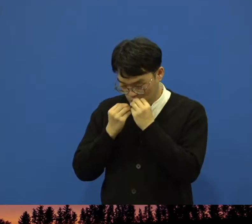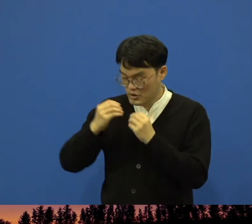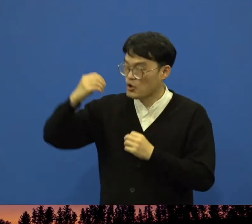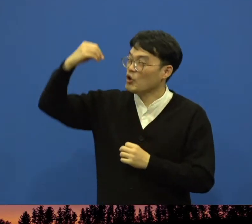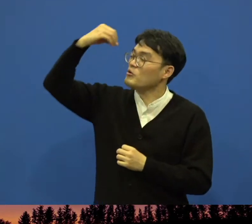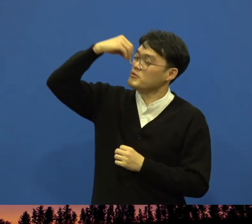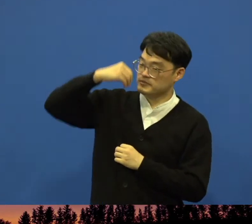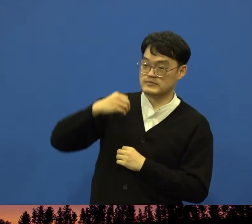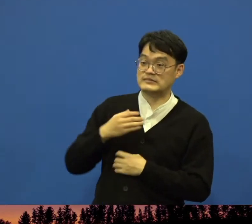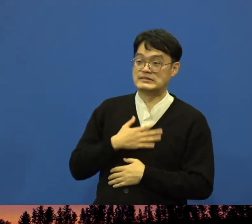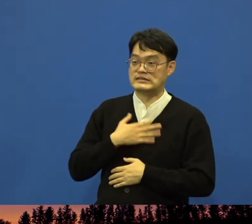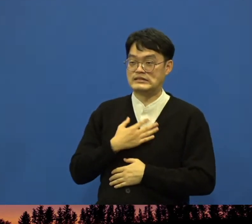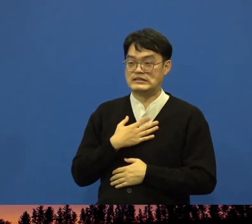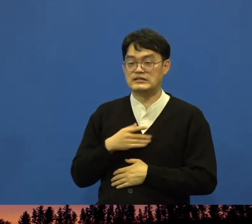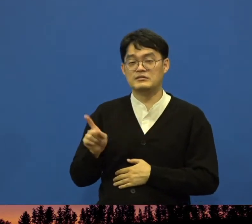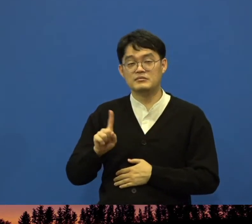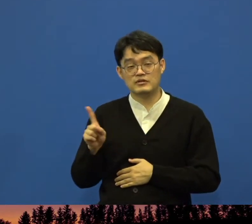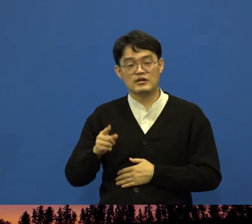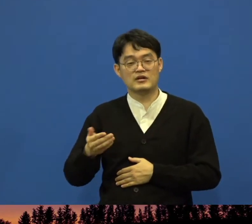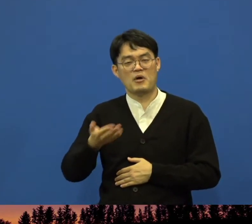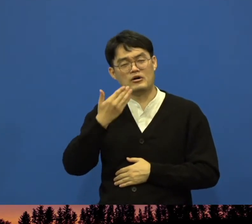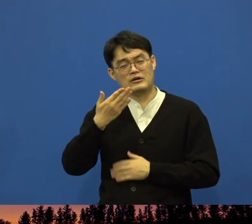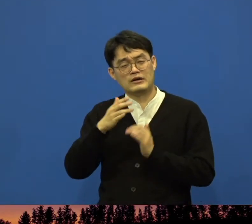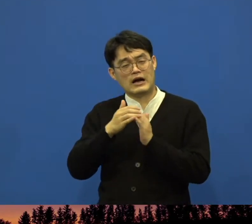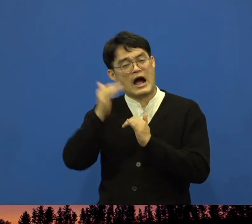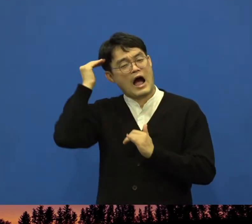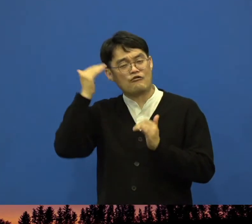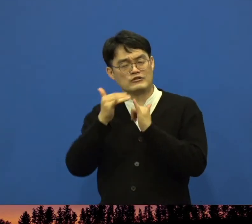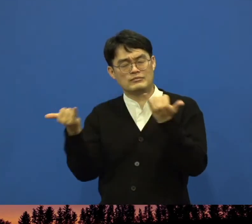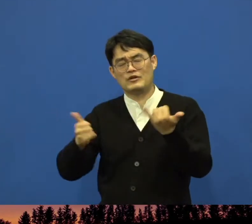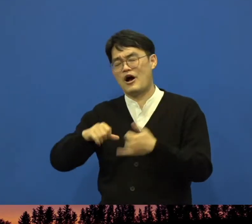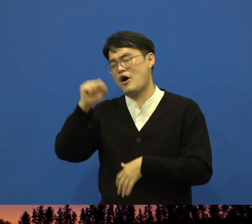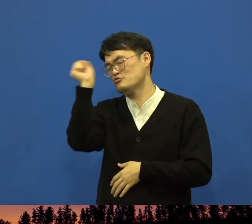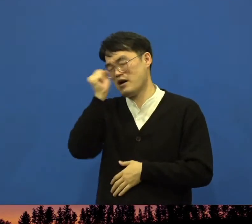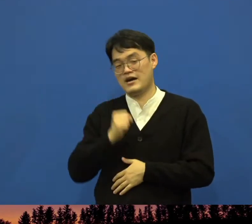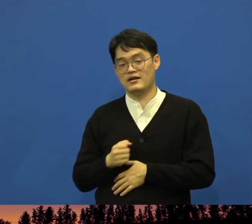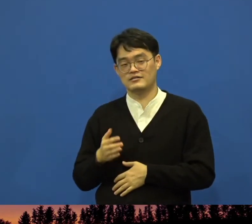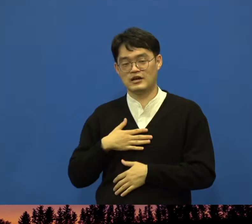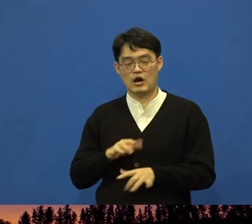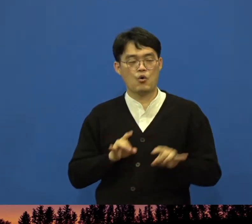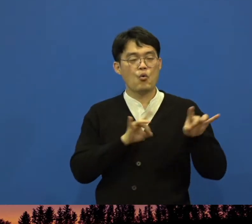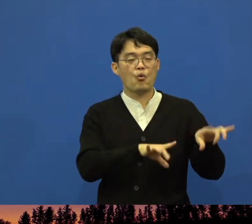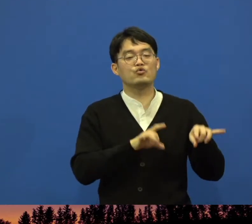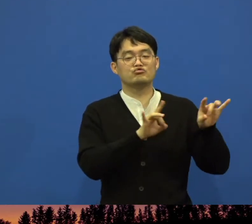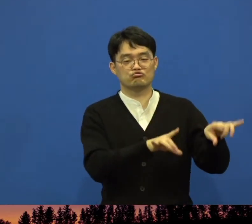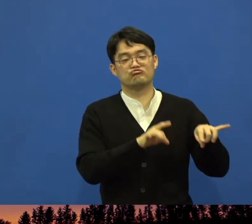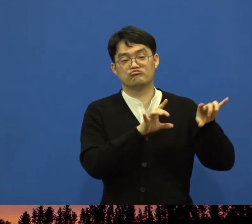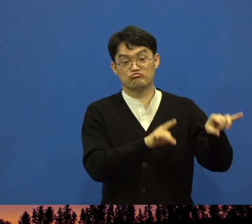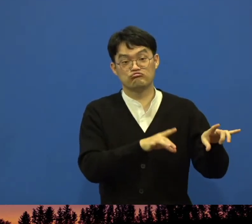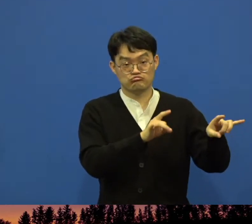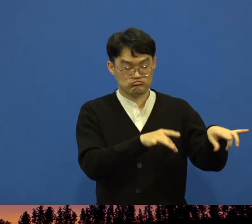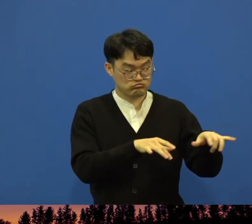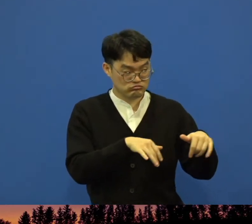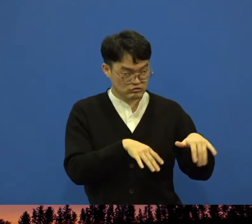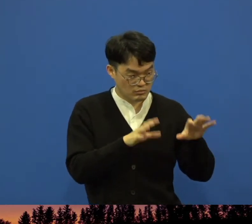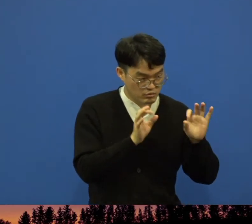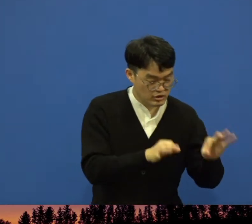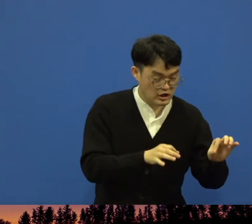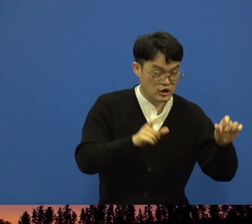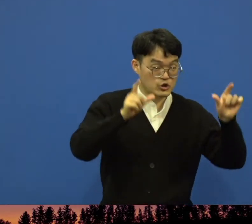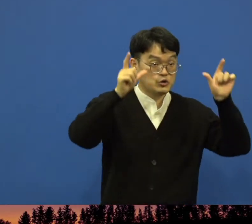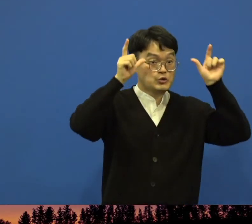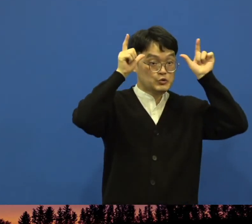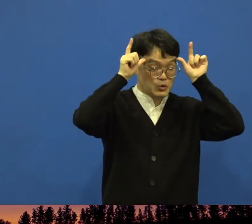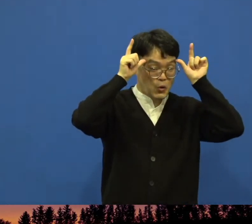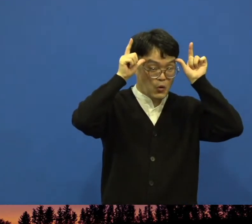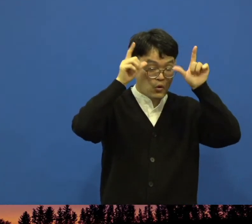등재됐다는데 이 먹는 게 우리 한국 사람 탁월해요. 탁월해. 제가 호주에 있을 때 보면 고기를요 그냥 소고기는 그냥